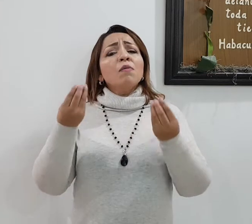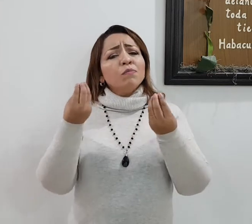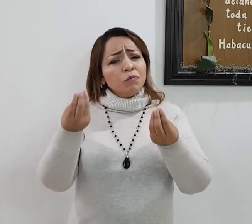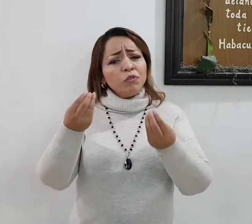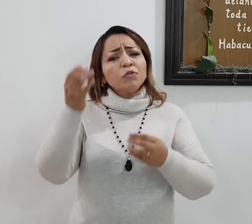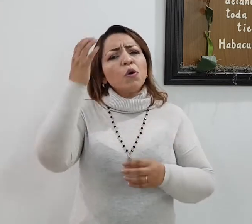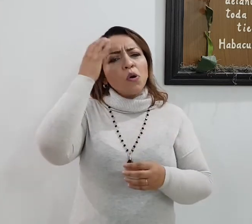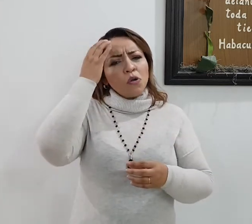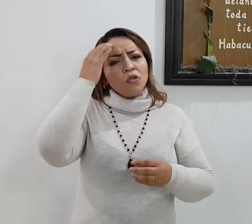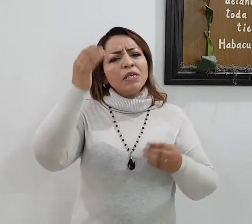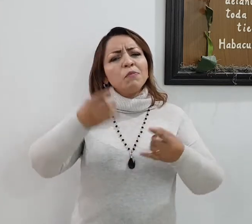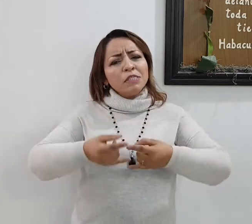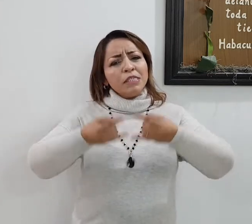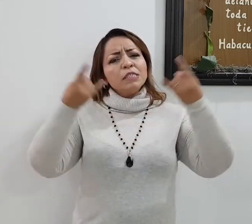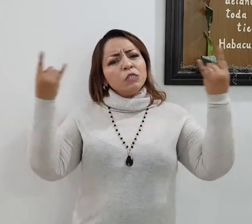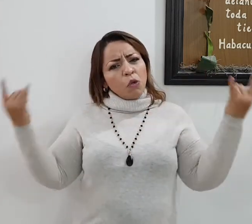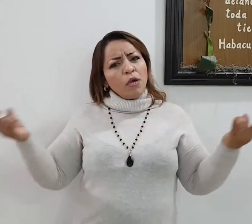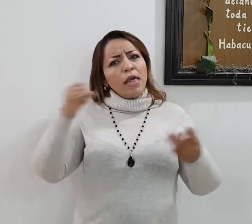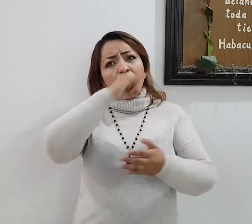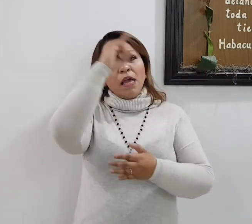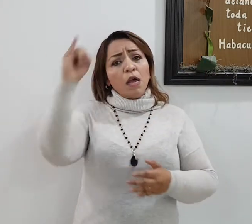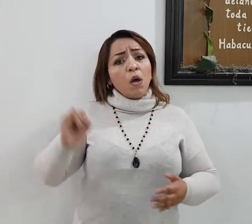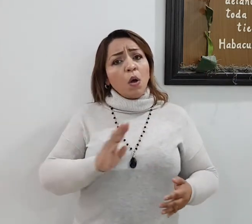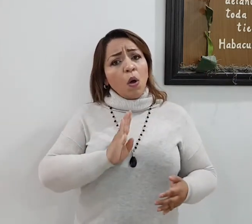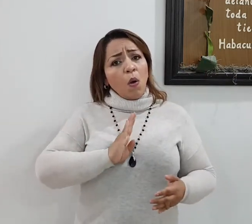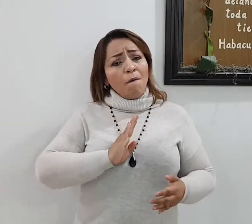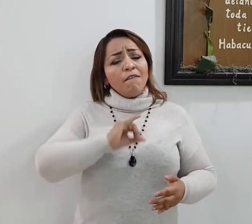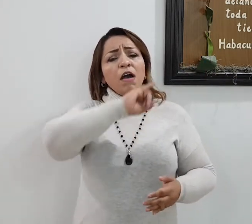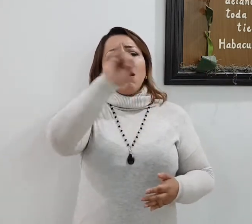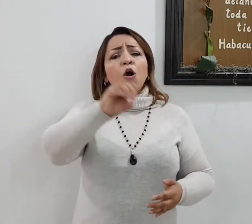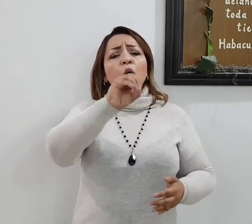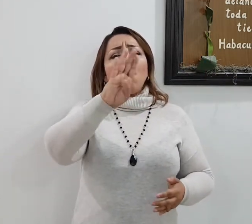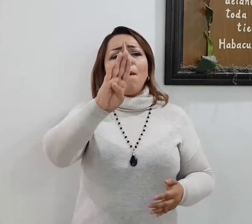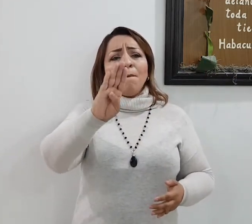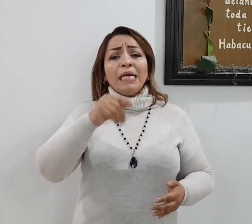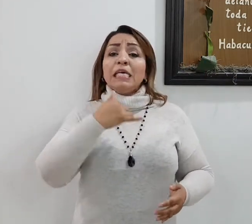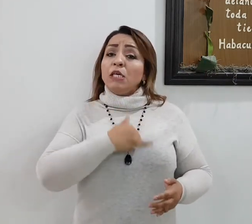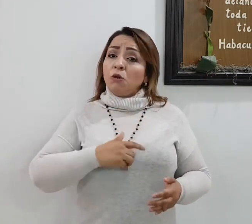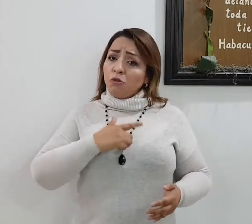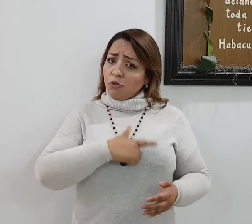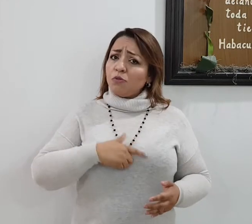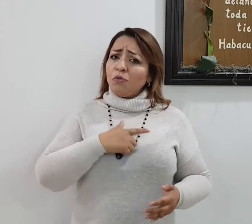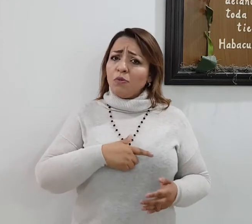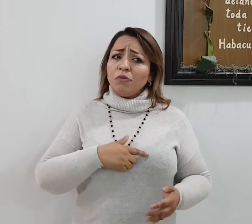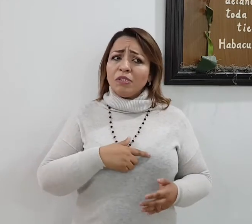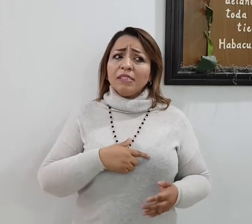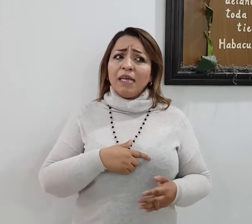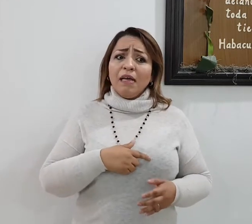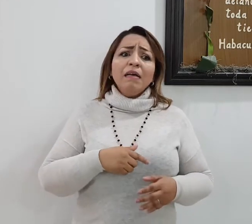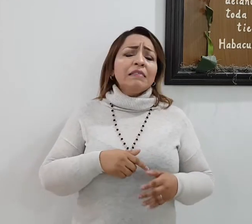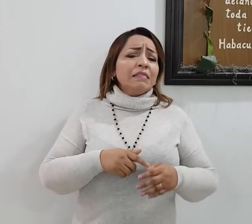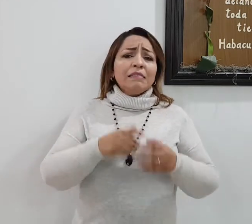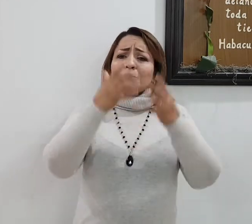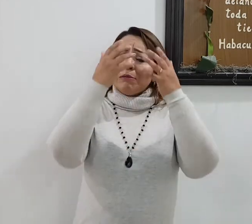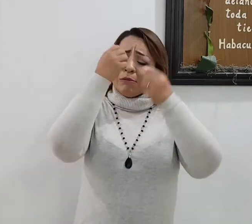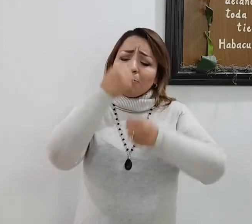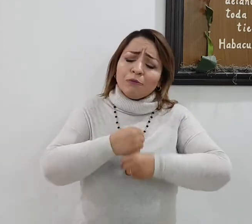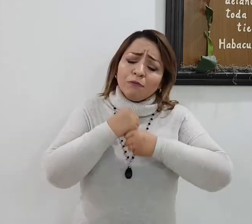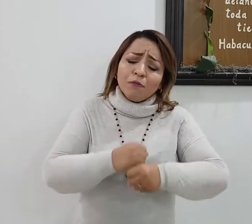toca ser Job. Y decimos, ay, ¿por qué, Señor? ¿Por qué, verdad? Pero aún así, Job fue bendecido, pasó por